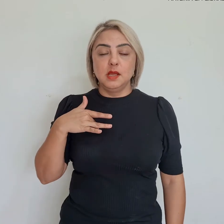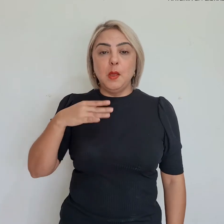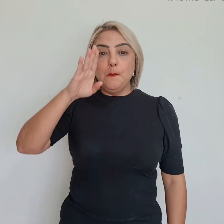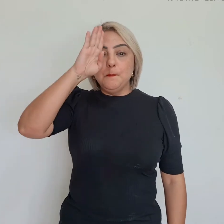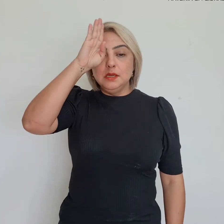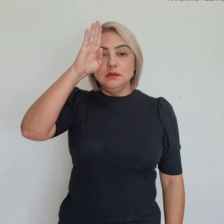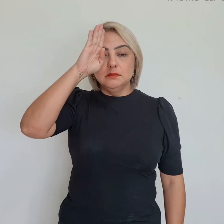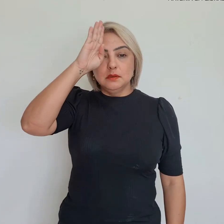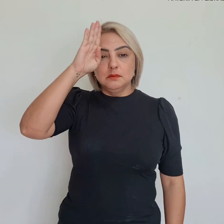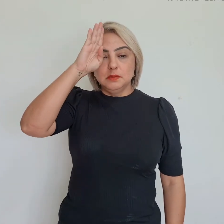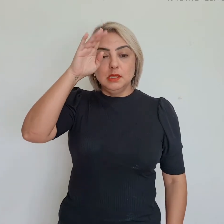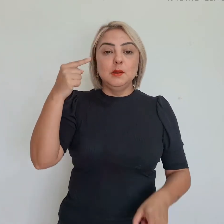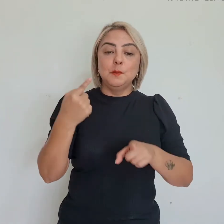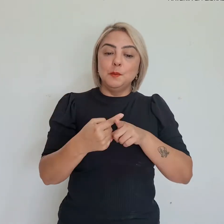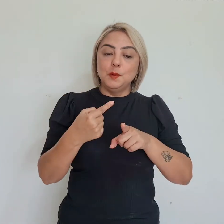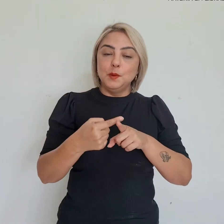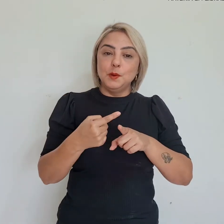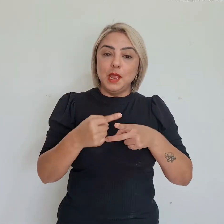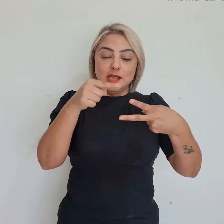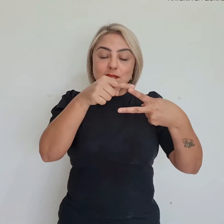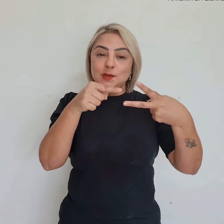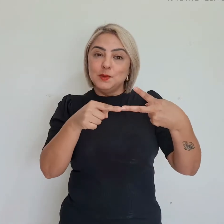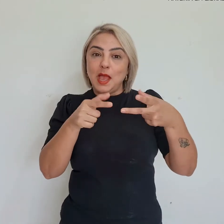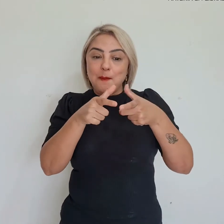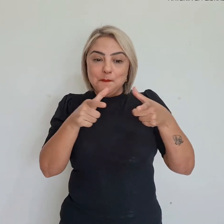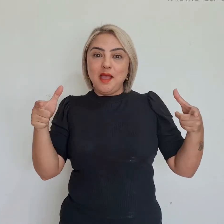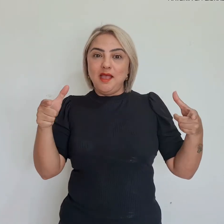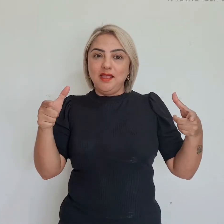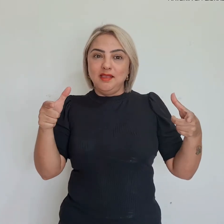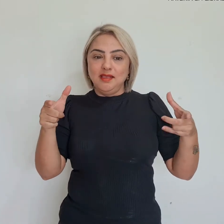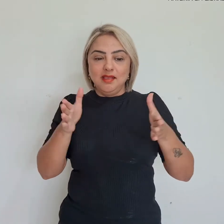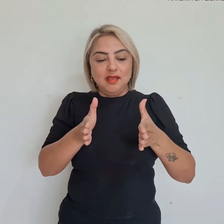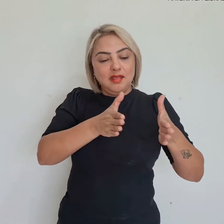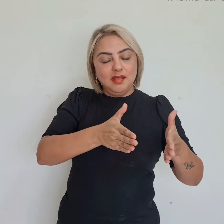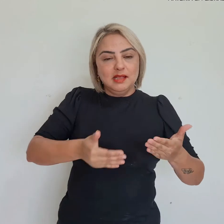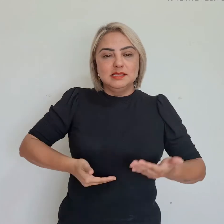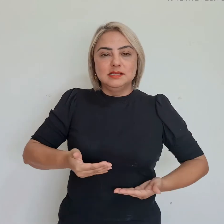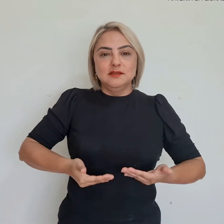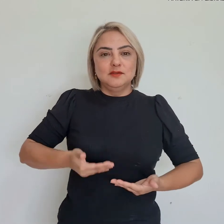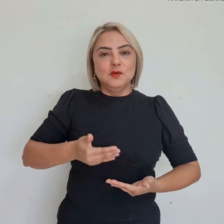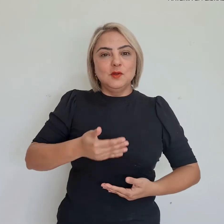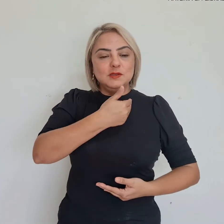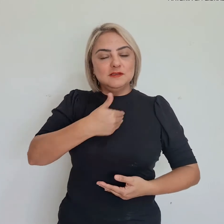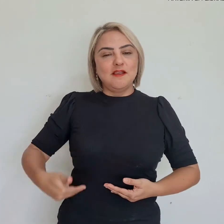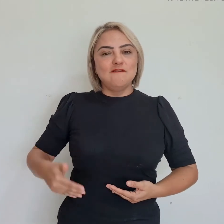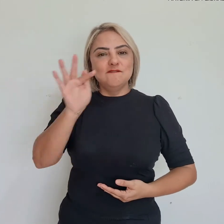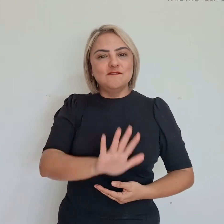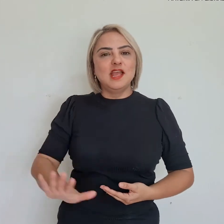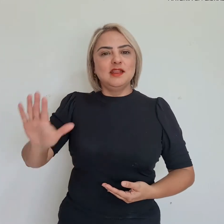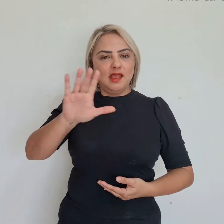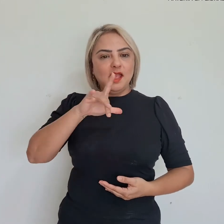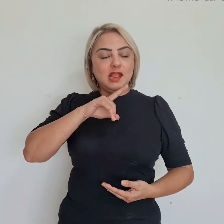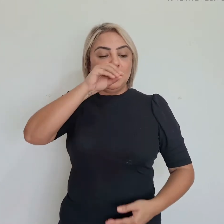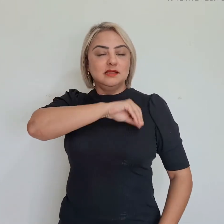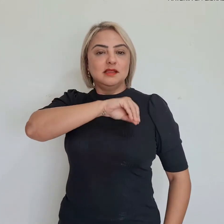principalmente porque são a maioria parte dos servidores federais, que têm salários mais